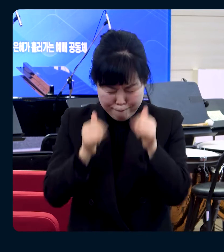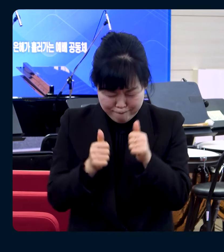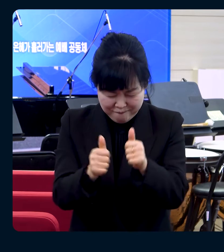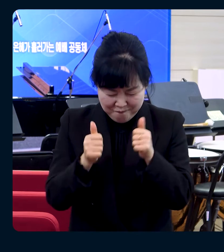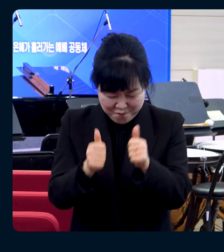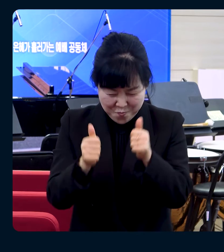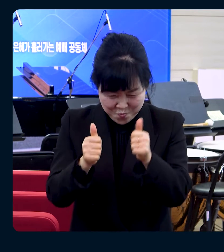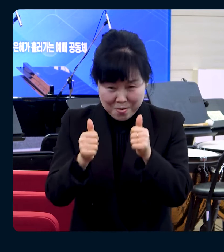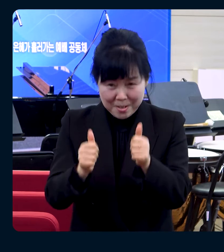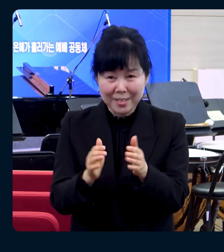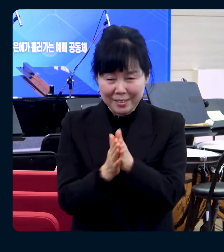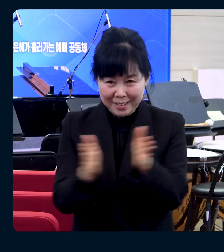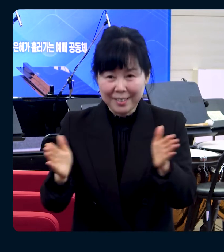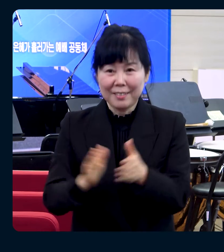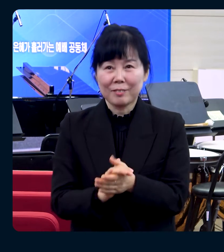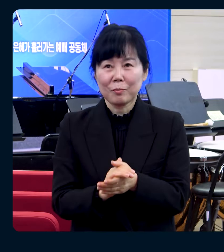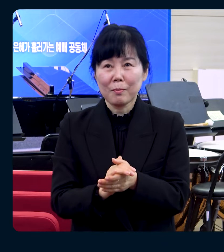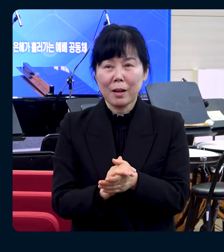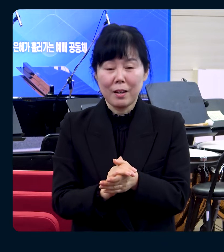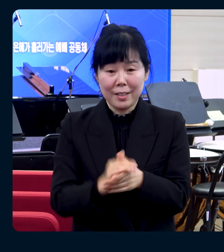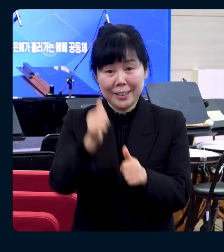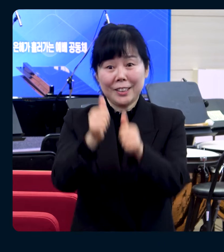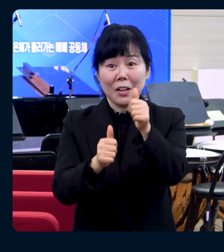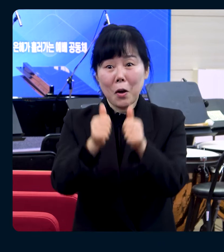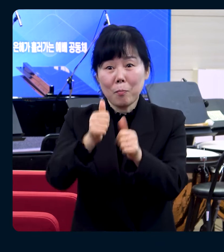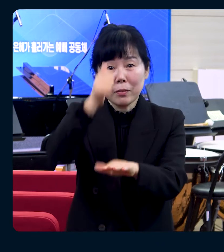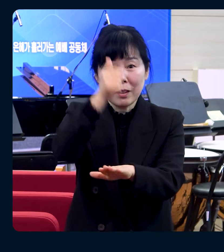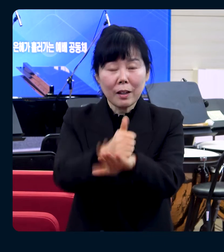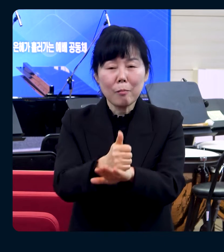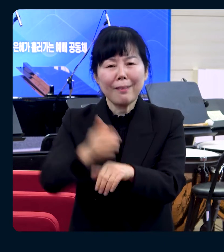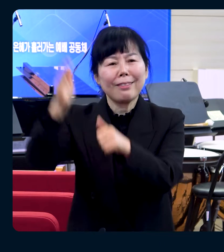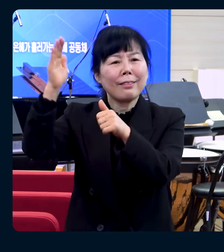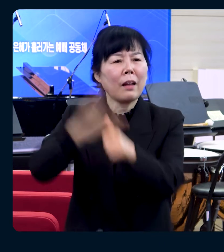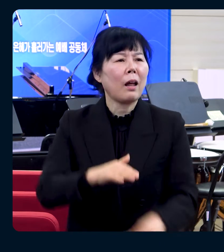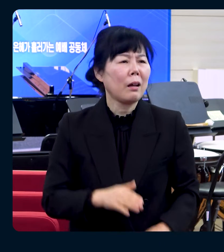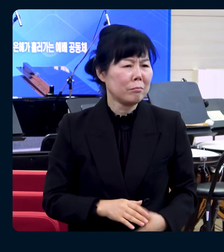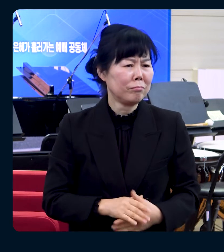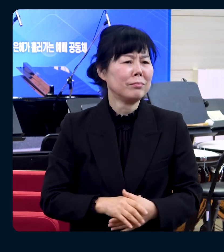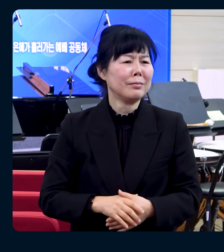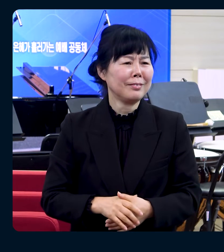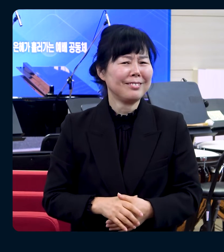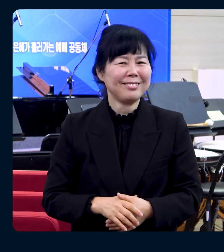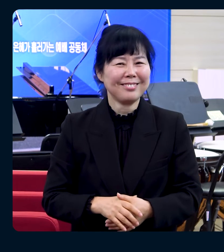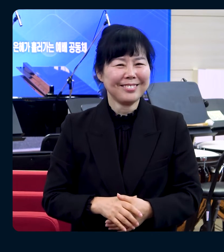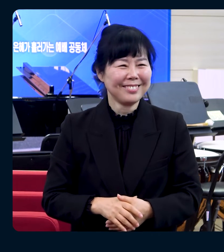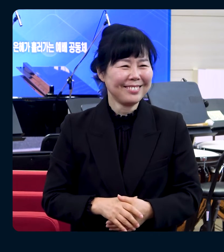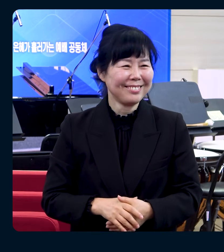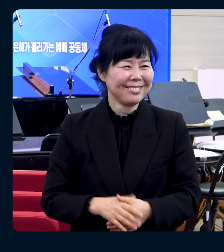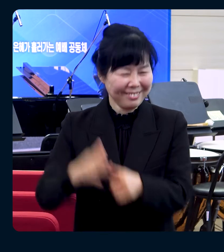열심히 공부했어요. 그래가지고 신대원 입시를 치렀는데 결과는 떨어졌어요.